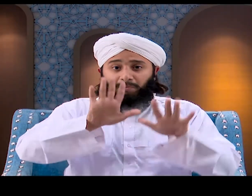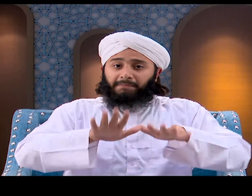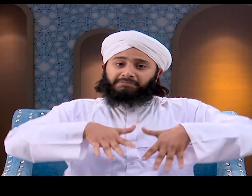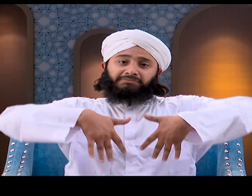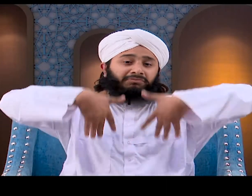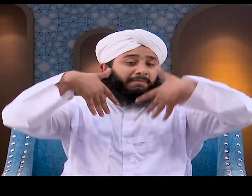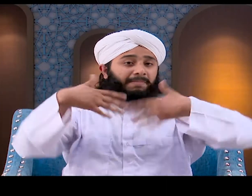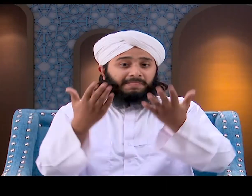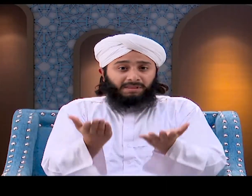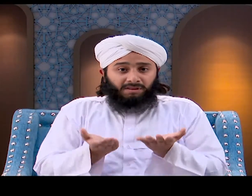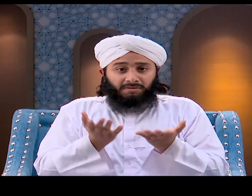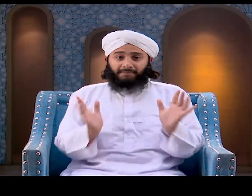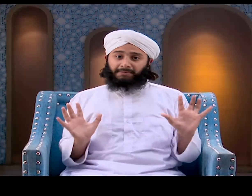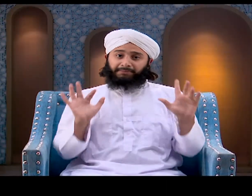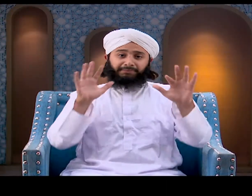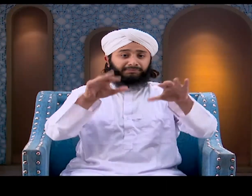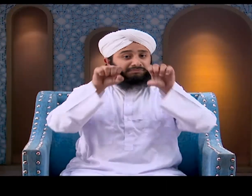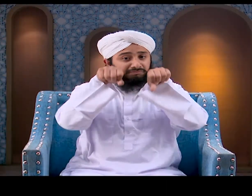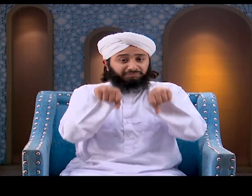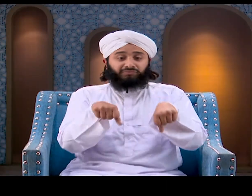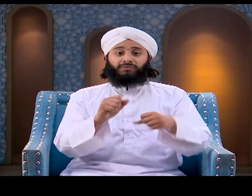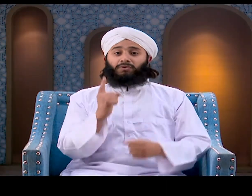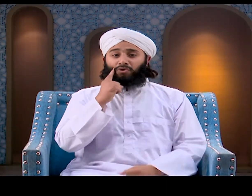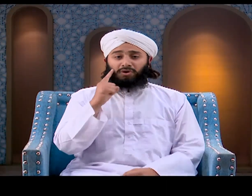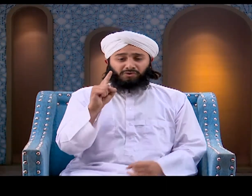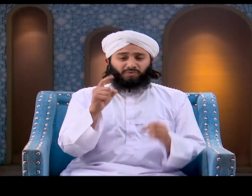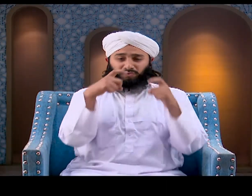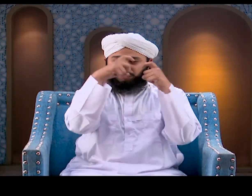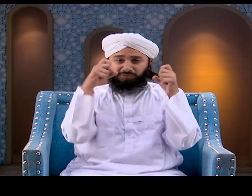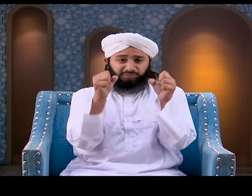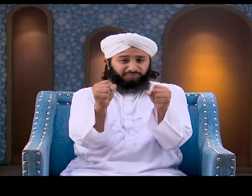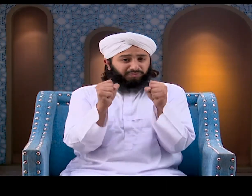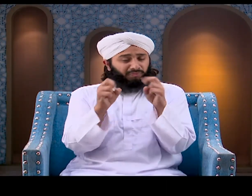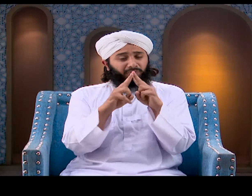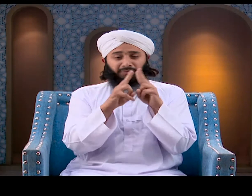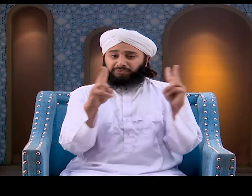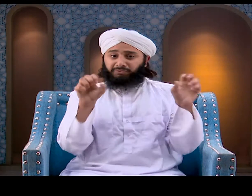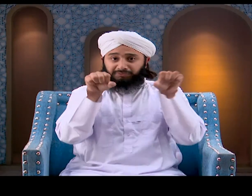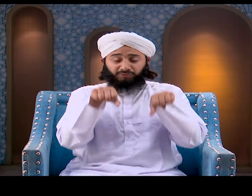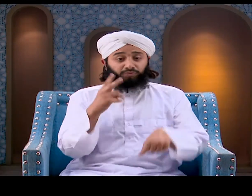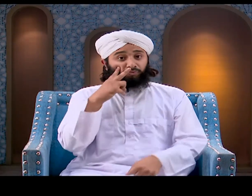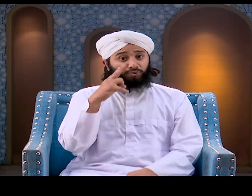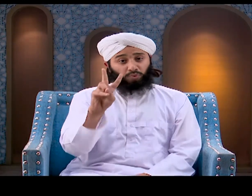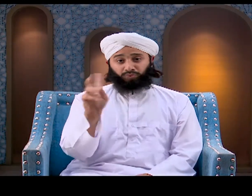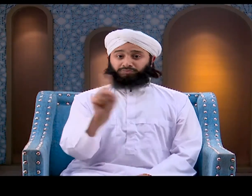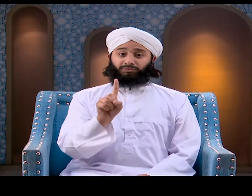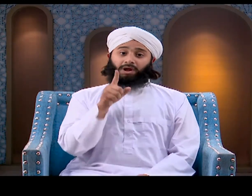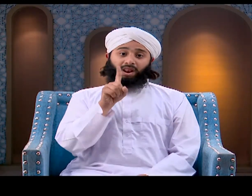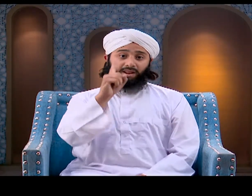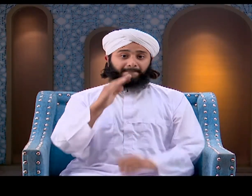میں جمع کر دیا جائے گا۔ یہ دن سخت ہولناک ہوگا۔ یہ وہ 2 دن ہیں جن سے ڈرنے کا اللہ پاک نے ہمیں